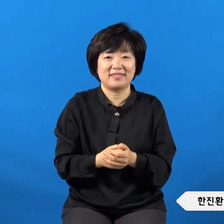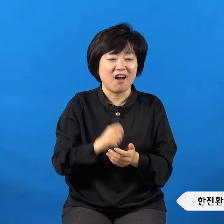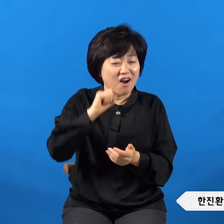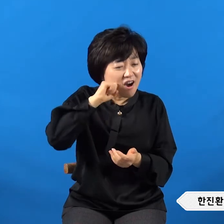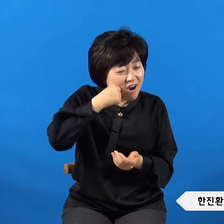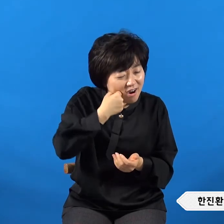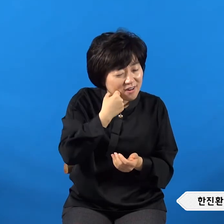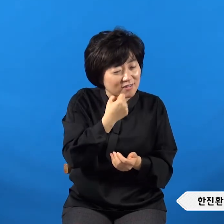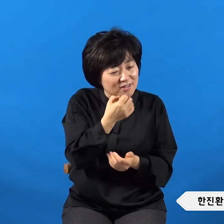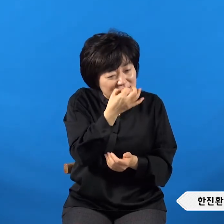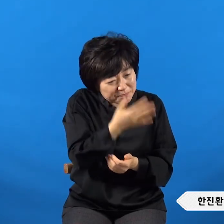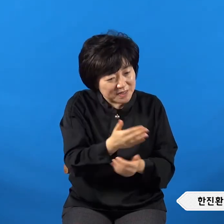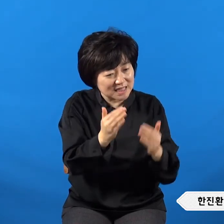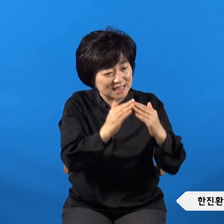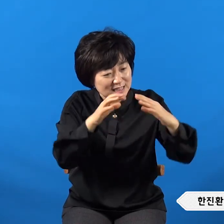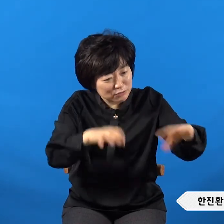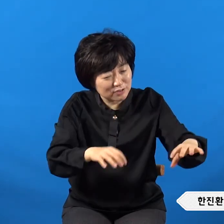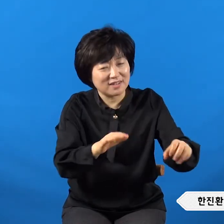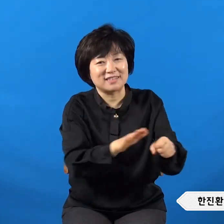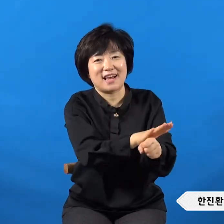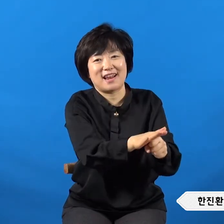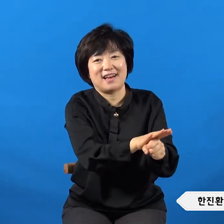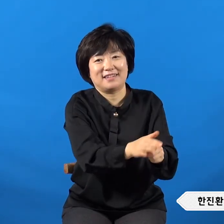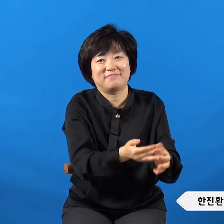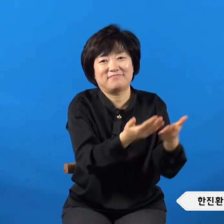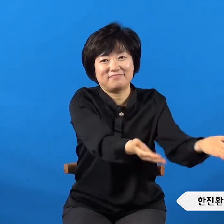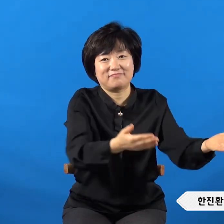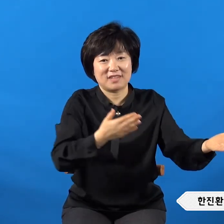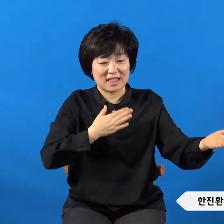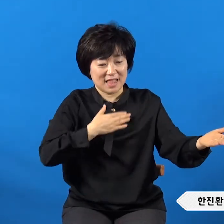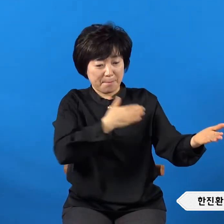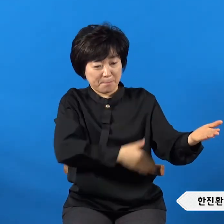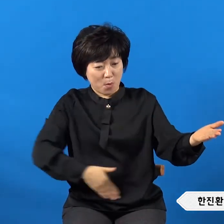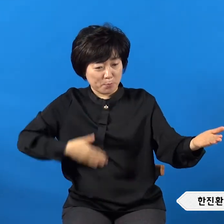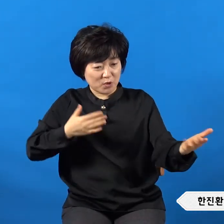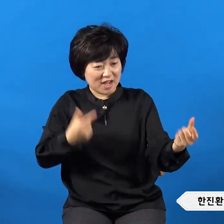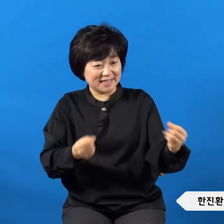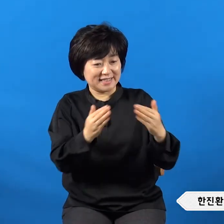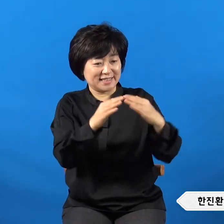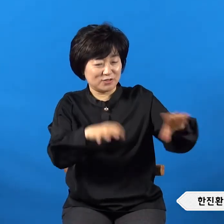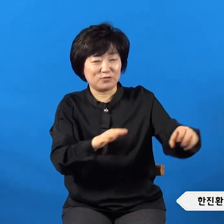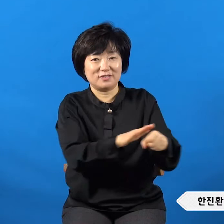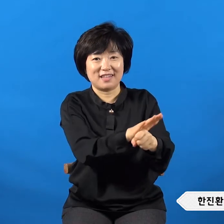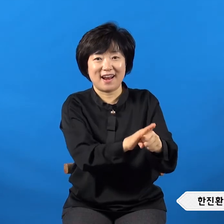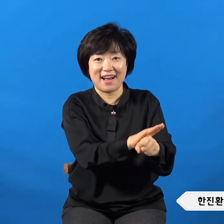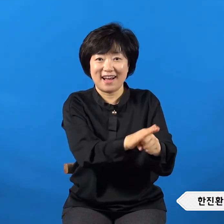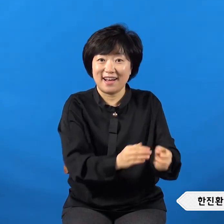이웃을 사랑하는 것입니다. 내 이웃을 내 몸과 같이 사랑하라